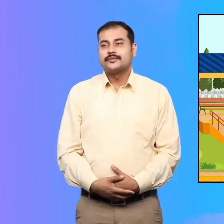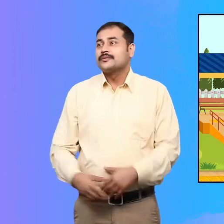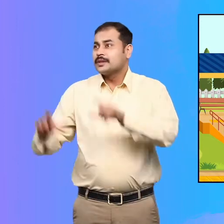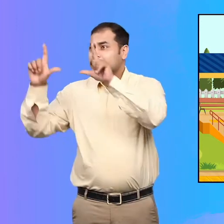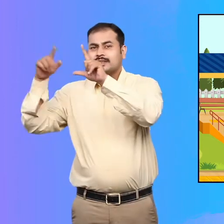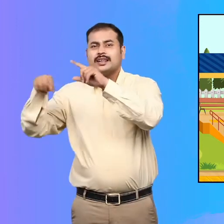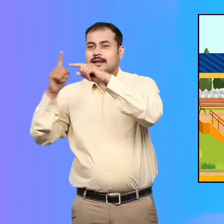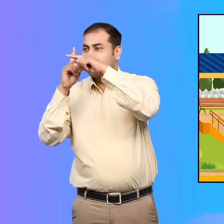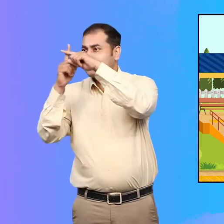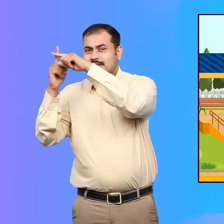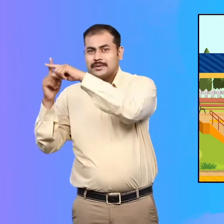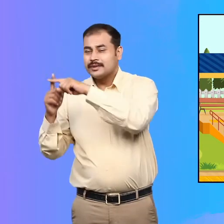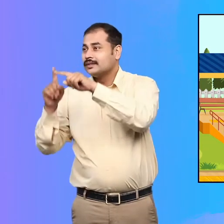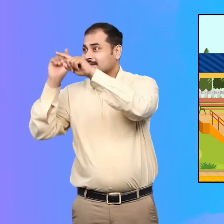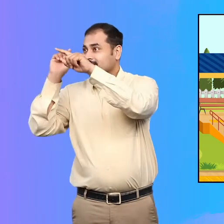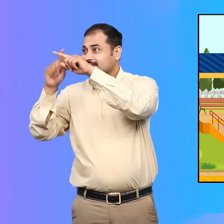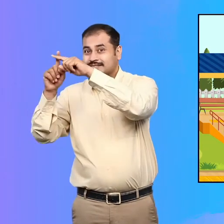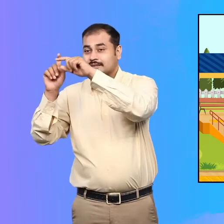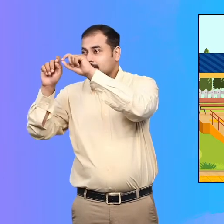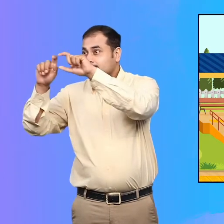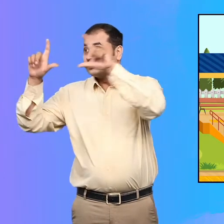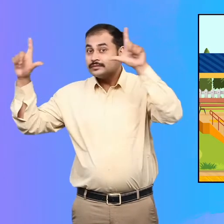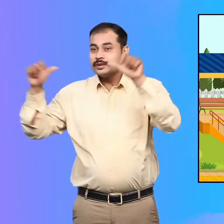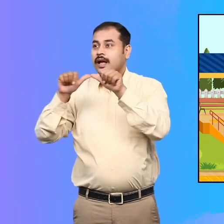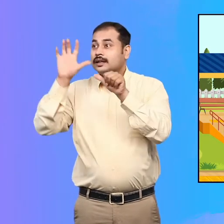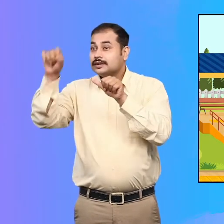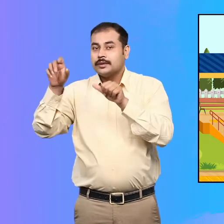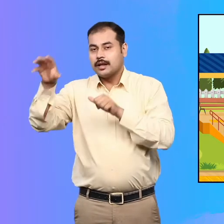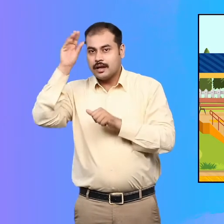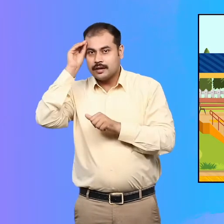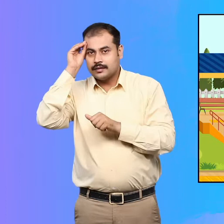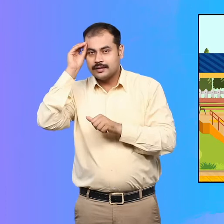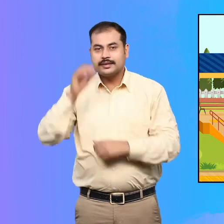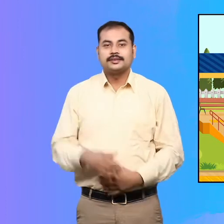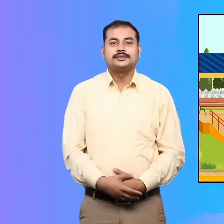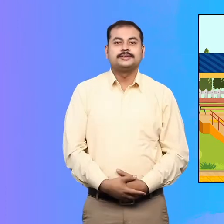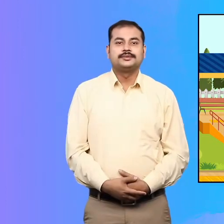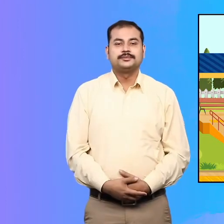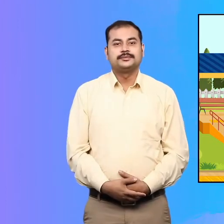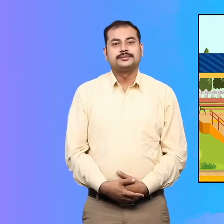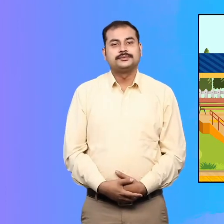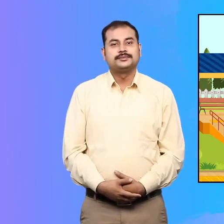ए प्लस की चिन्ह पर क्लिक करें और विभिन्न सुविधाओं के बारे में जाने